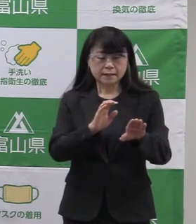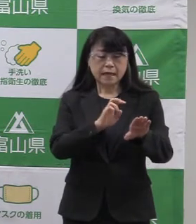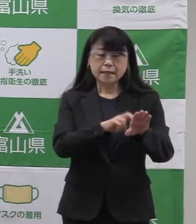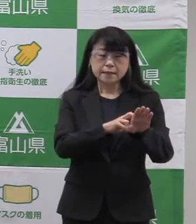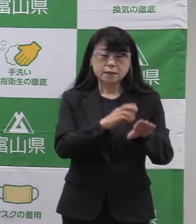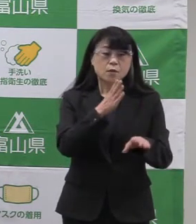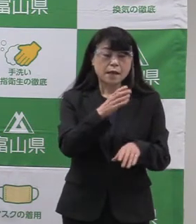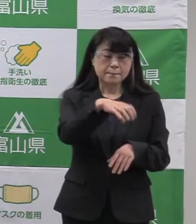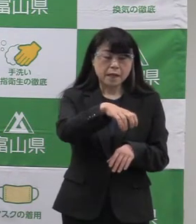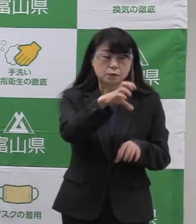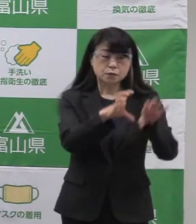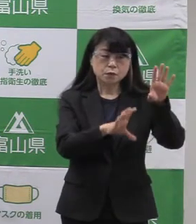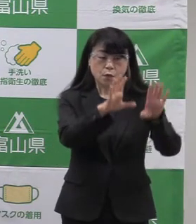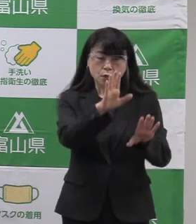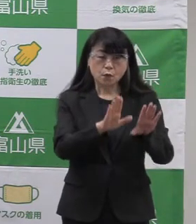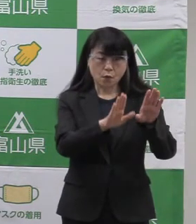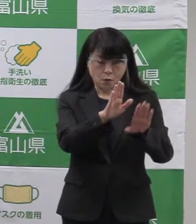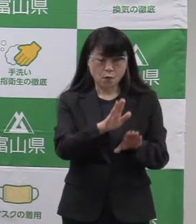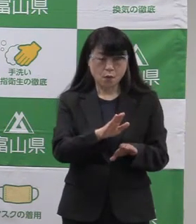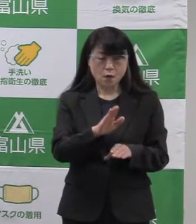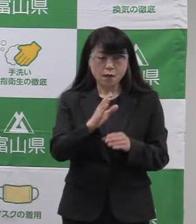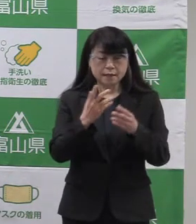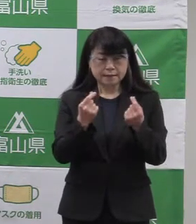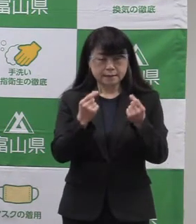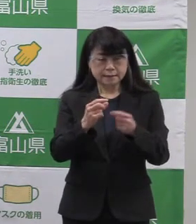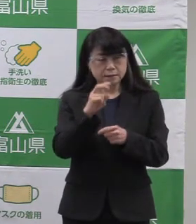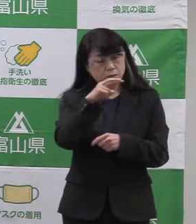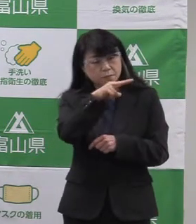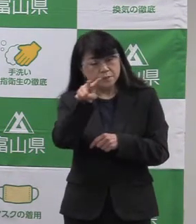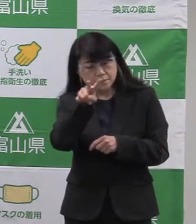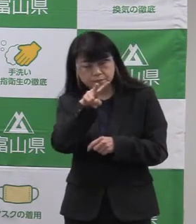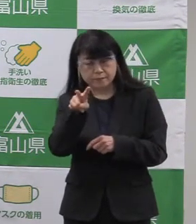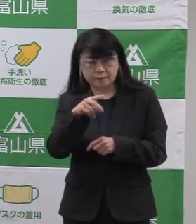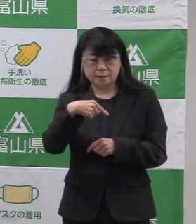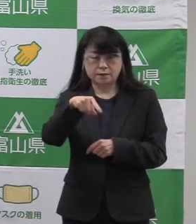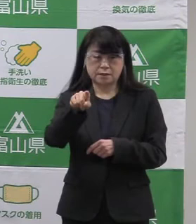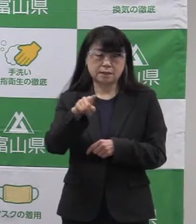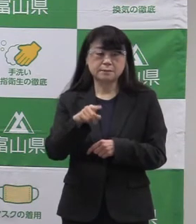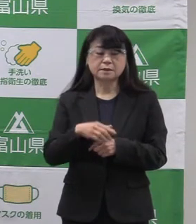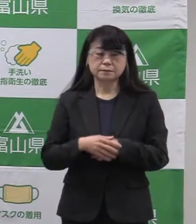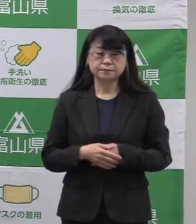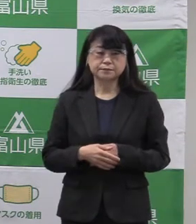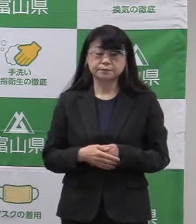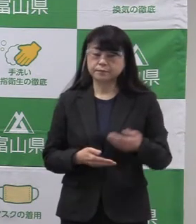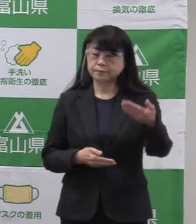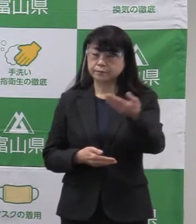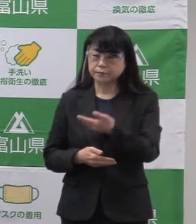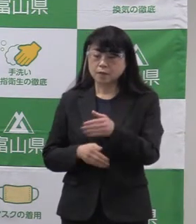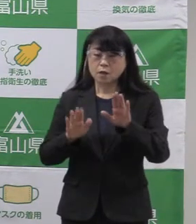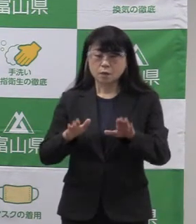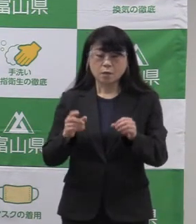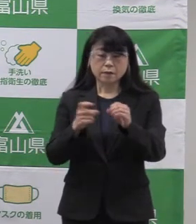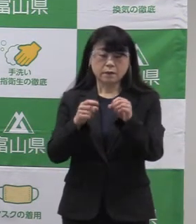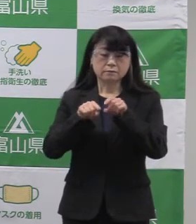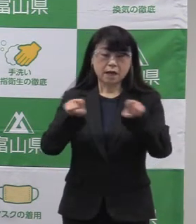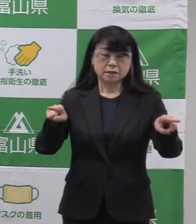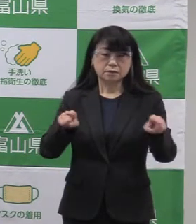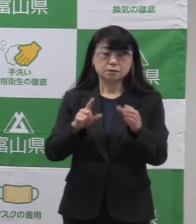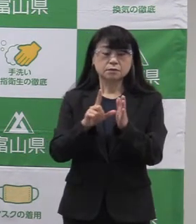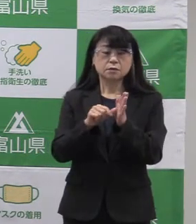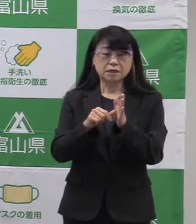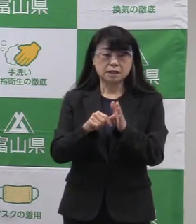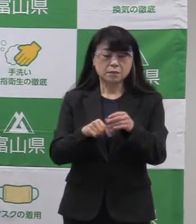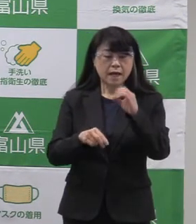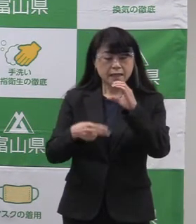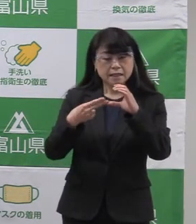状況、これらをしっかりと注視はもちろんしてまいります。 今回のアラート発出に対しては、その飲食 の, その